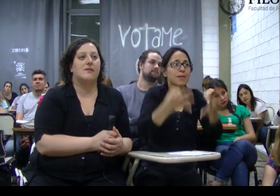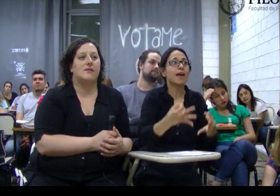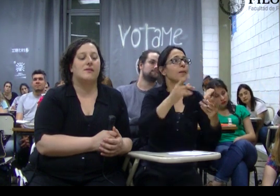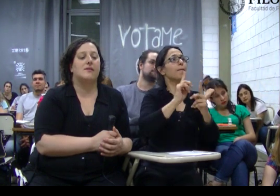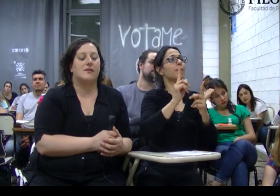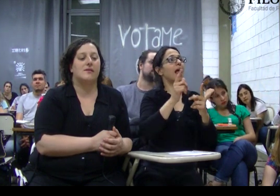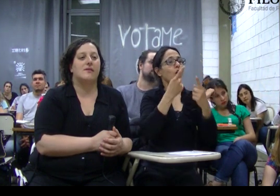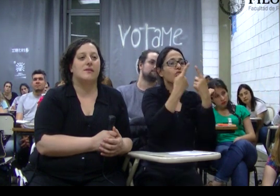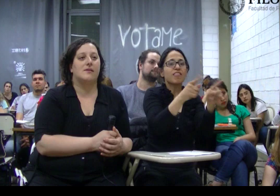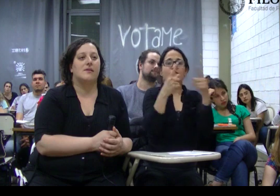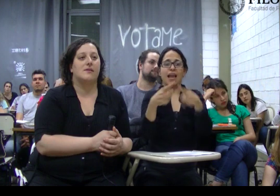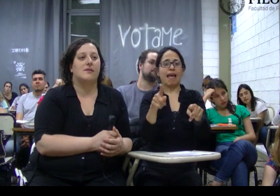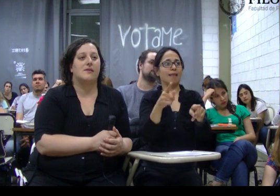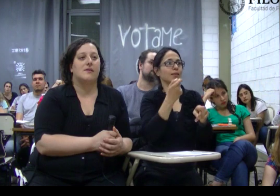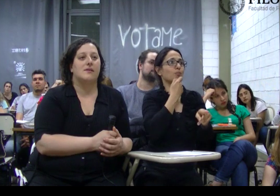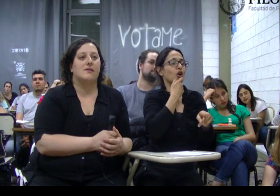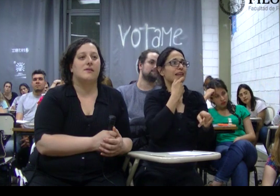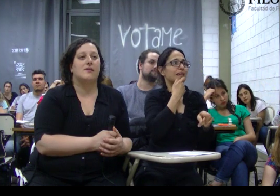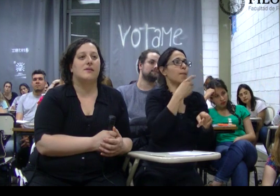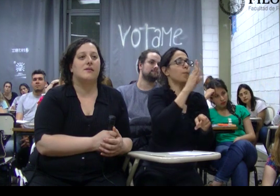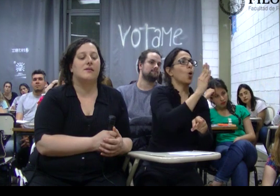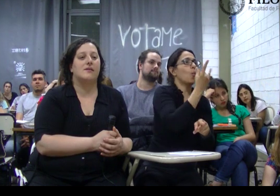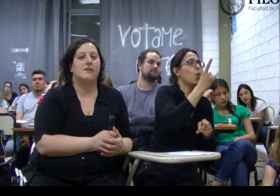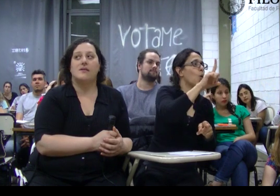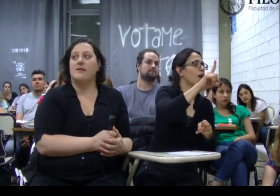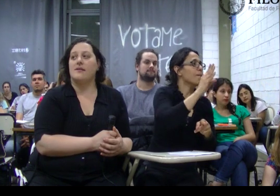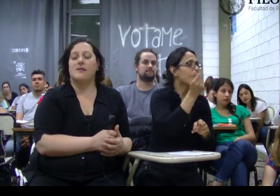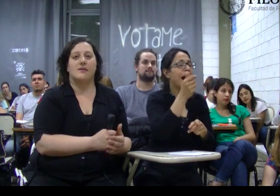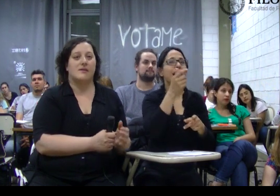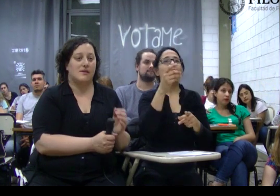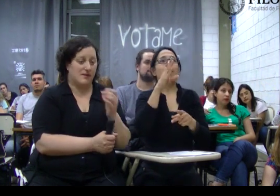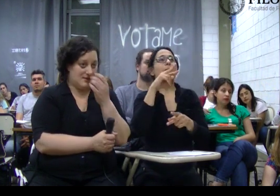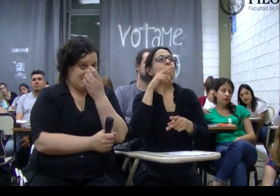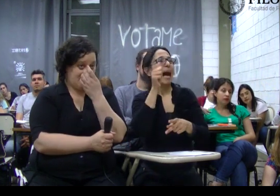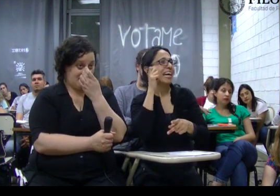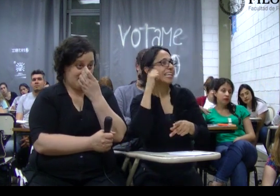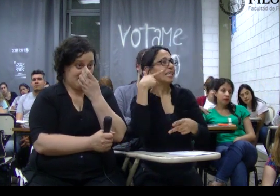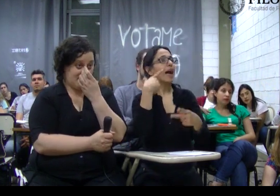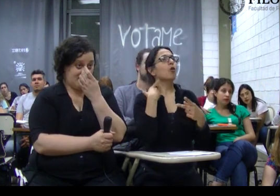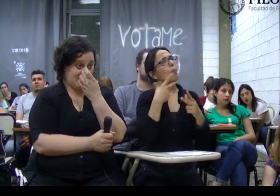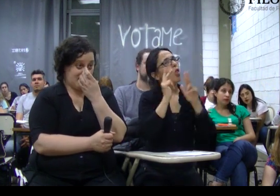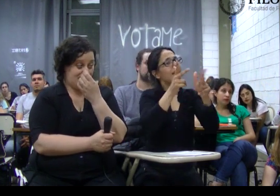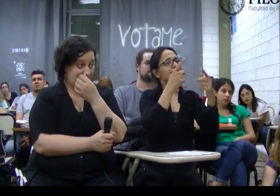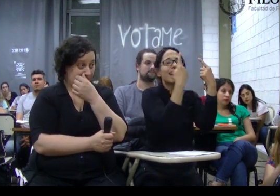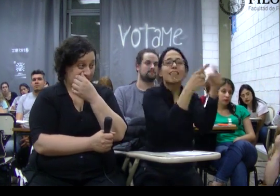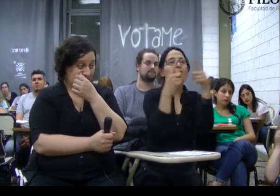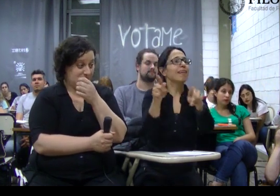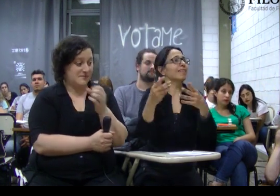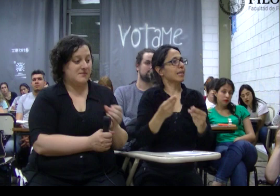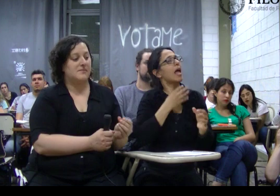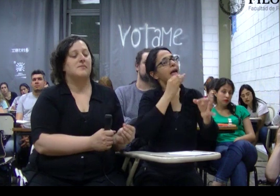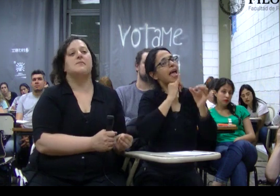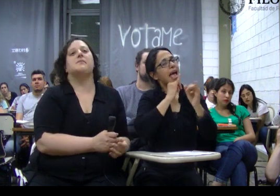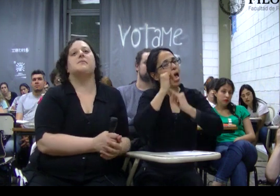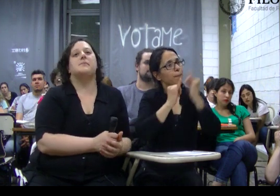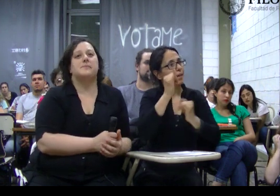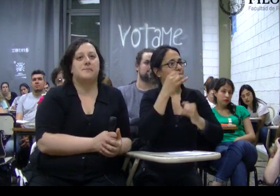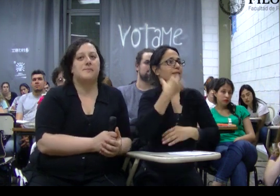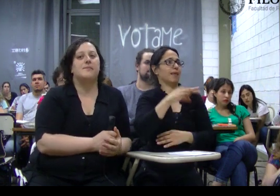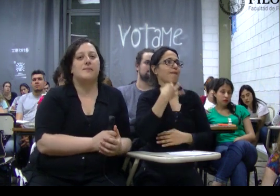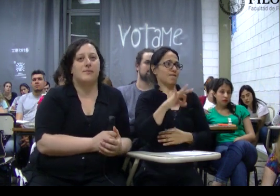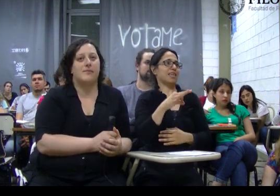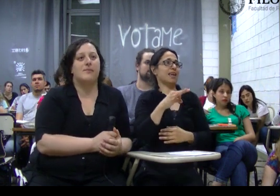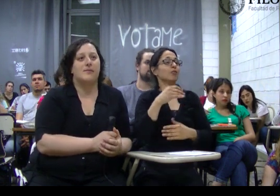una diferencia entre vulva y vagina? No podemos decir las dos cosas lo mismo sin explicar qué es cada una de las cosas. Entonces, también, digamos,